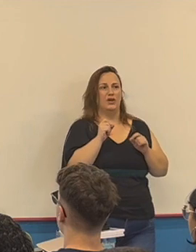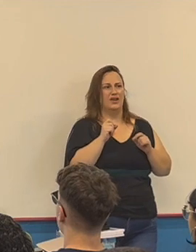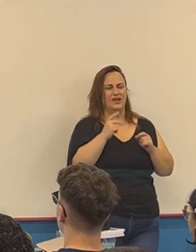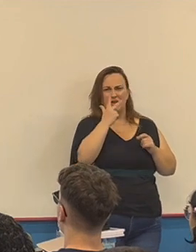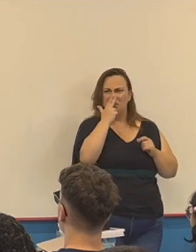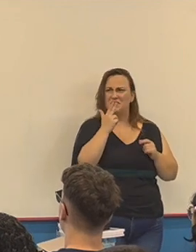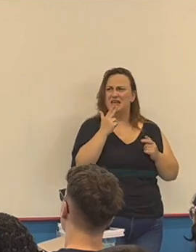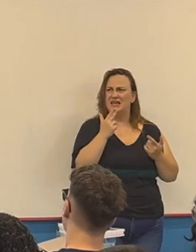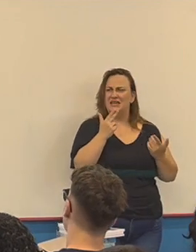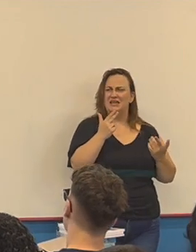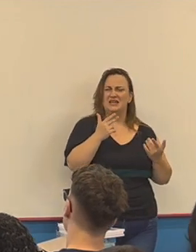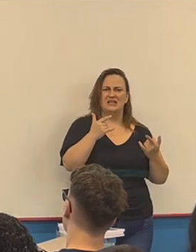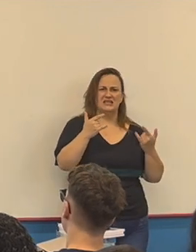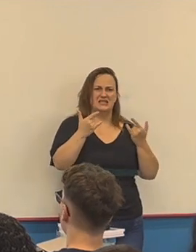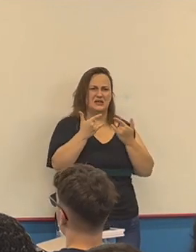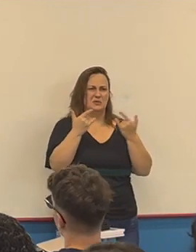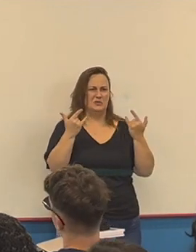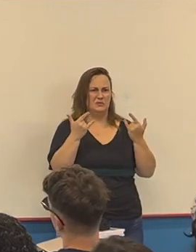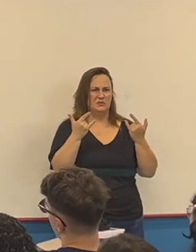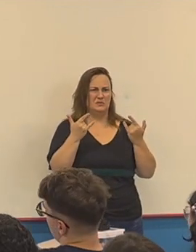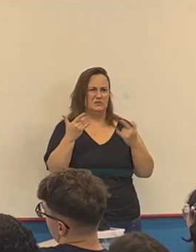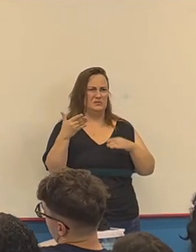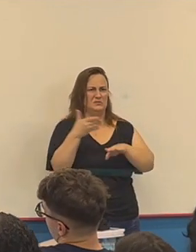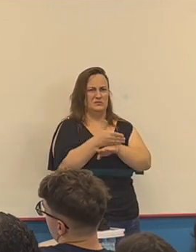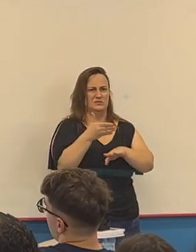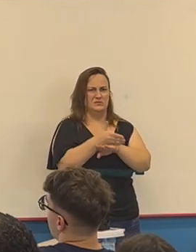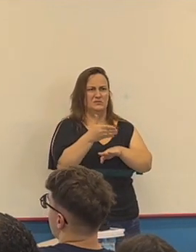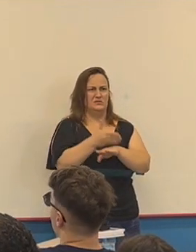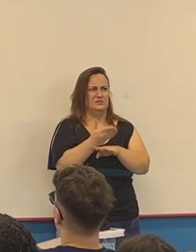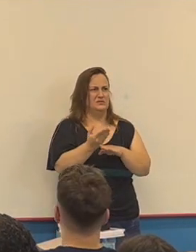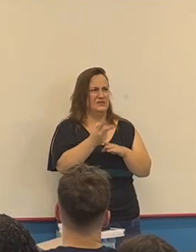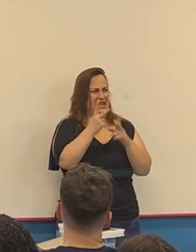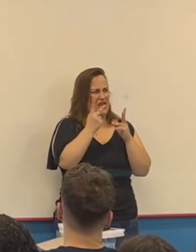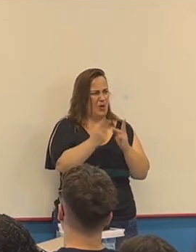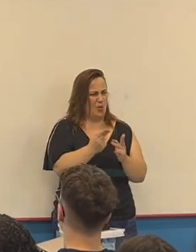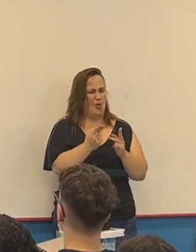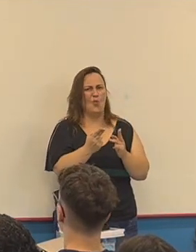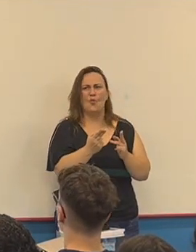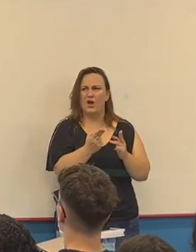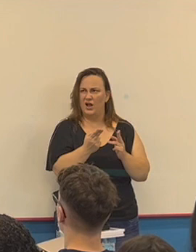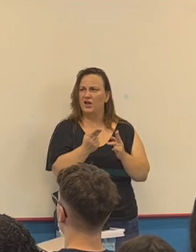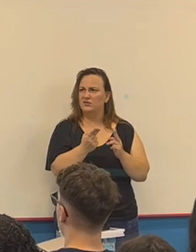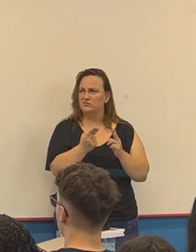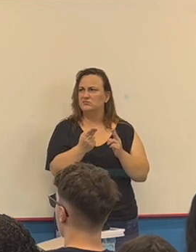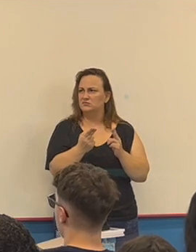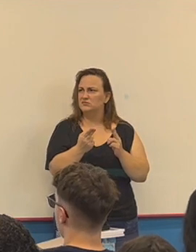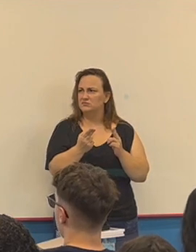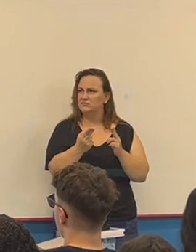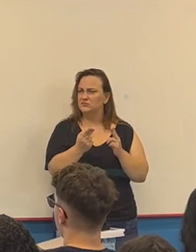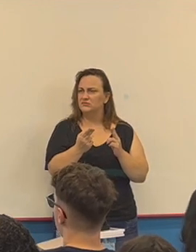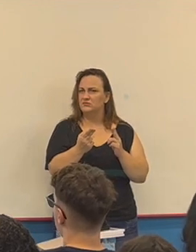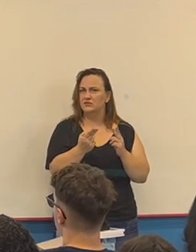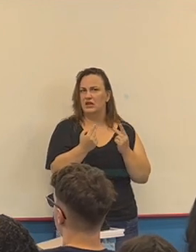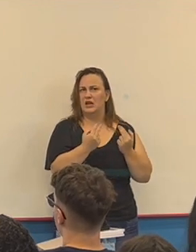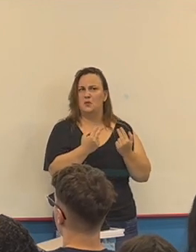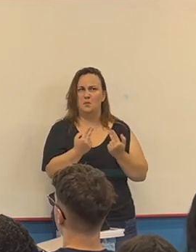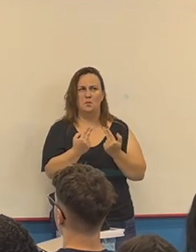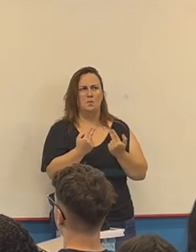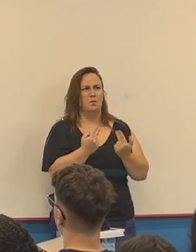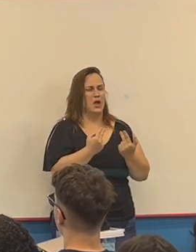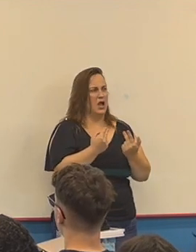interesses do Brasil colônia voltasse para o Brasil, né, de domínio de uma